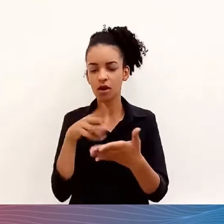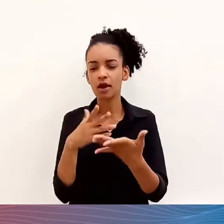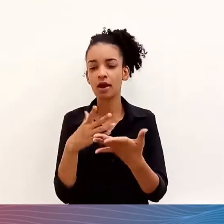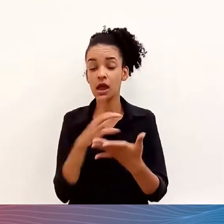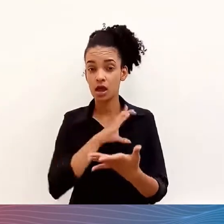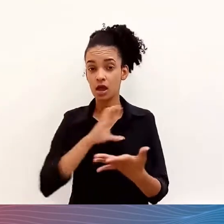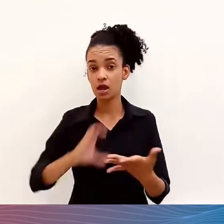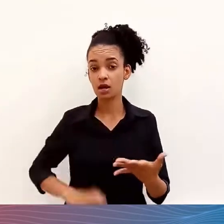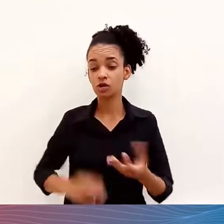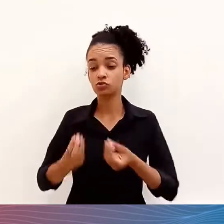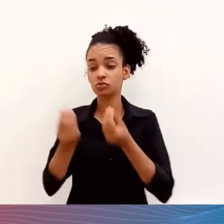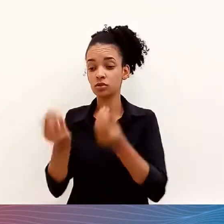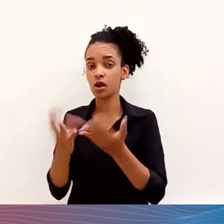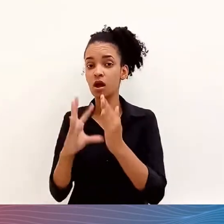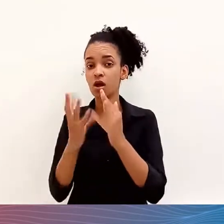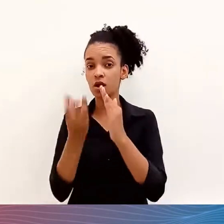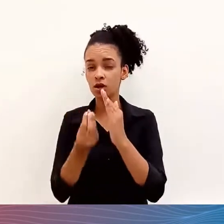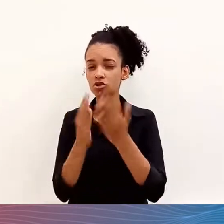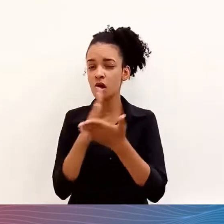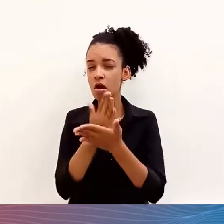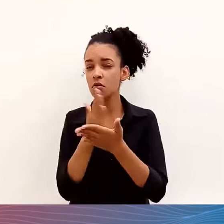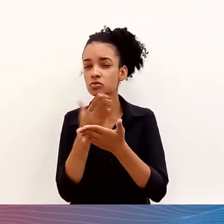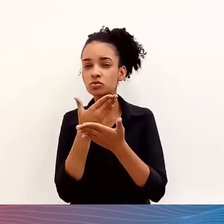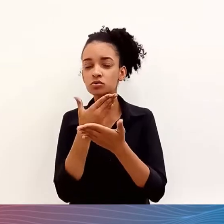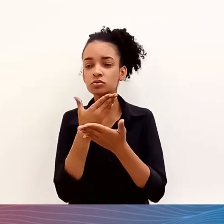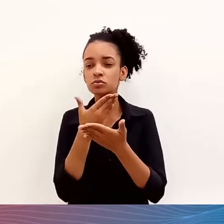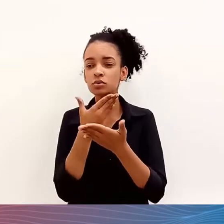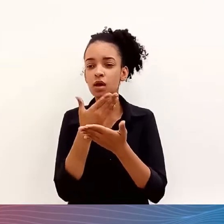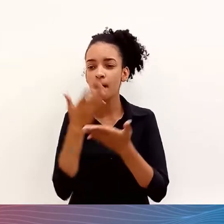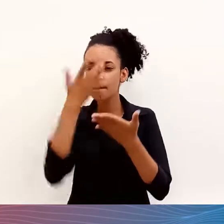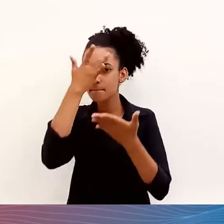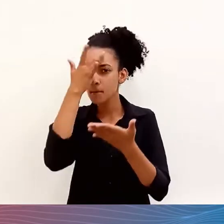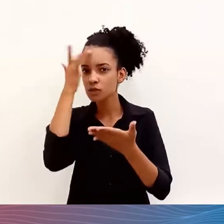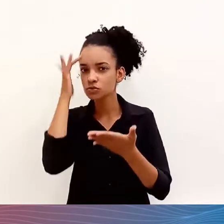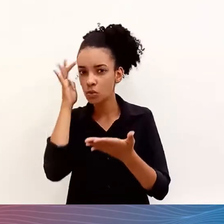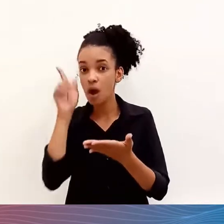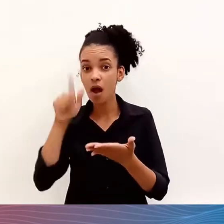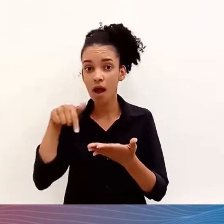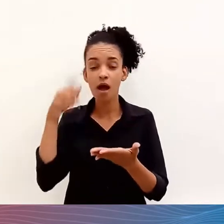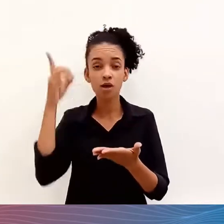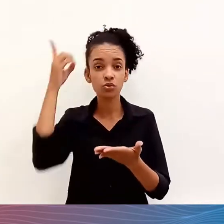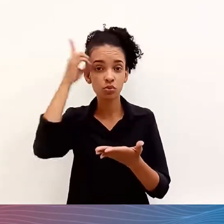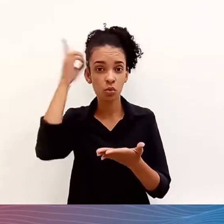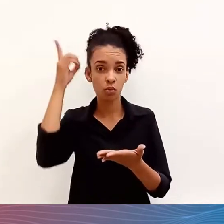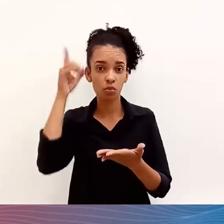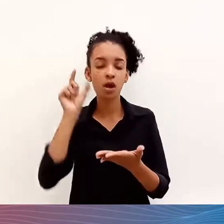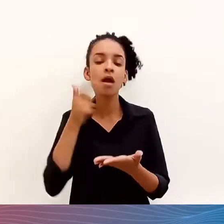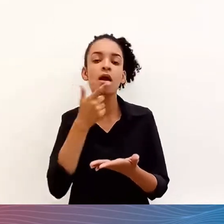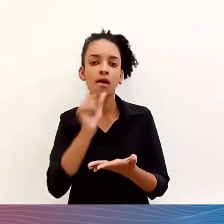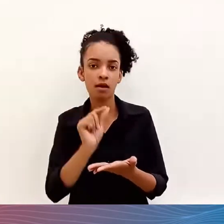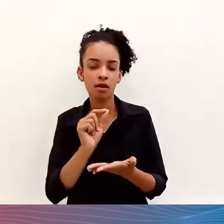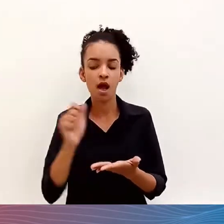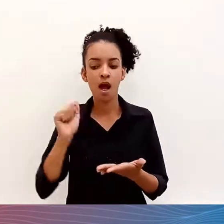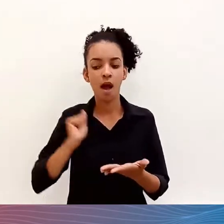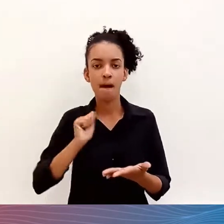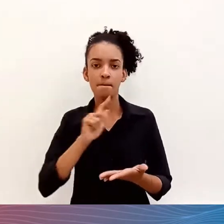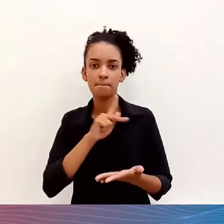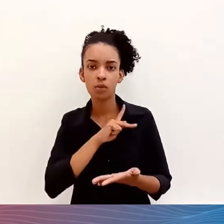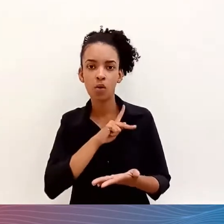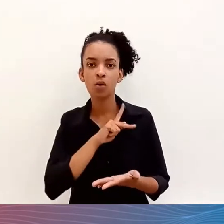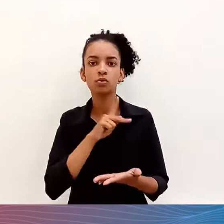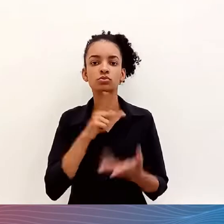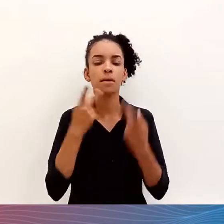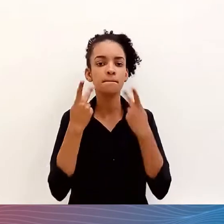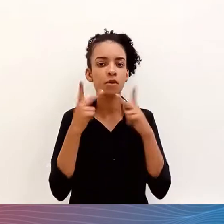alguns homens que são dons para a igreja, que são os apóstolos, profetas, evangelistas, pastores